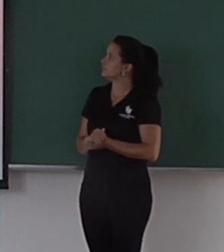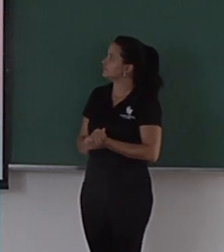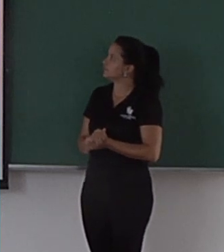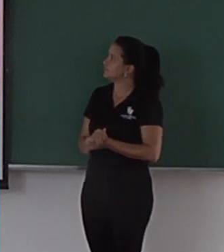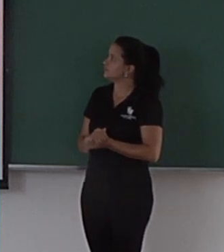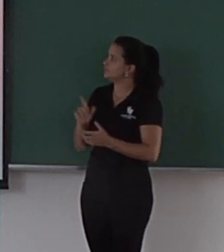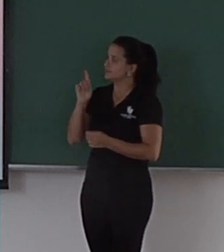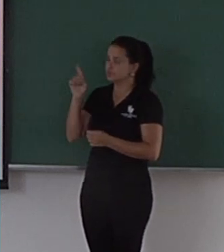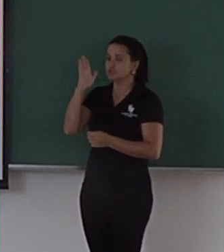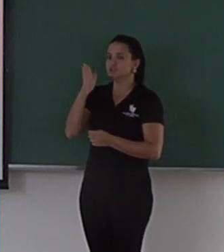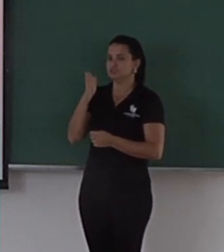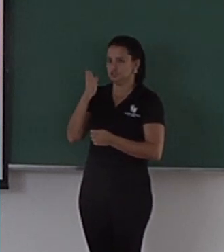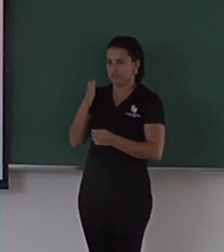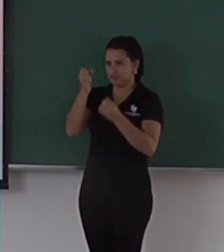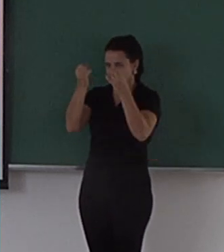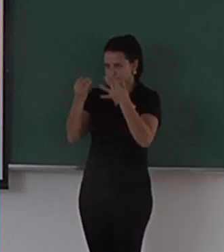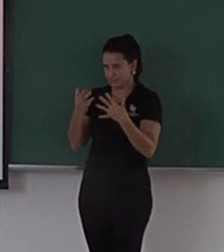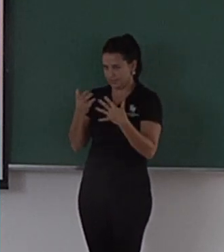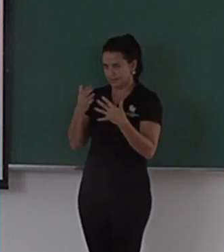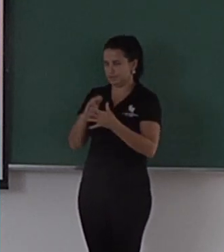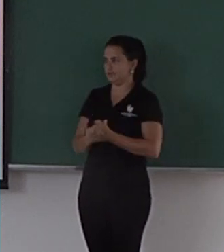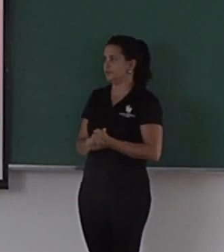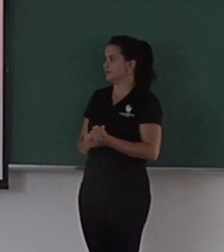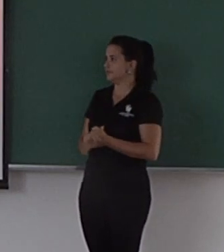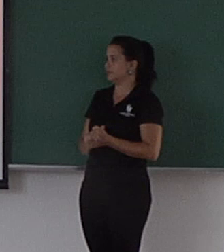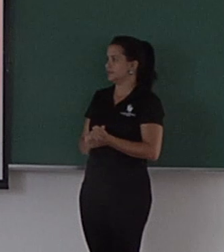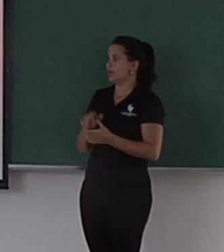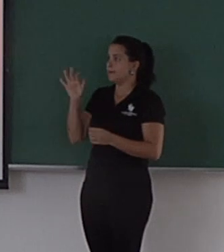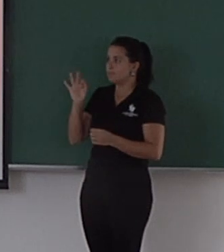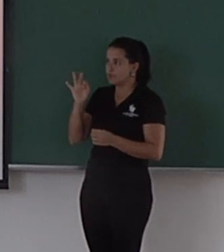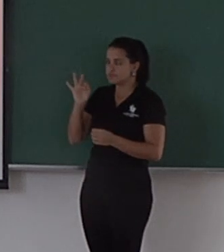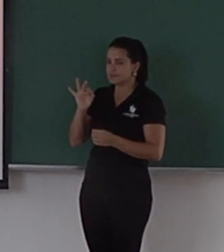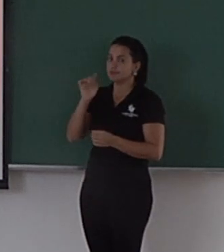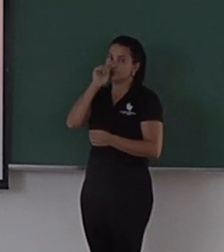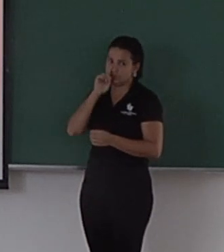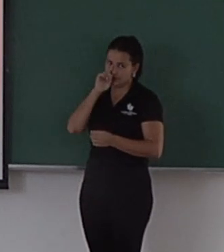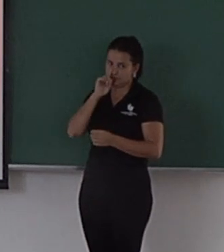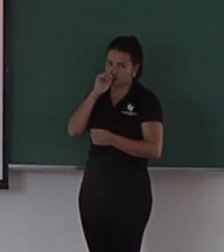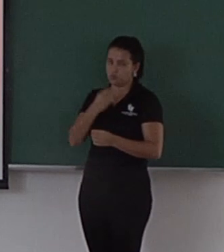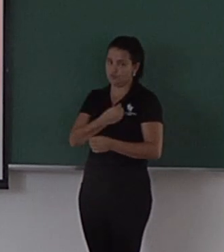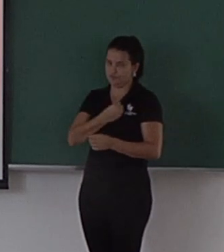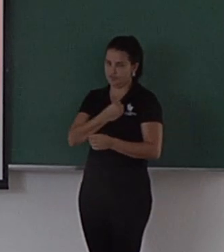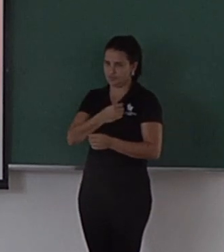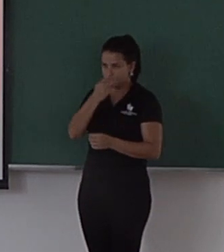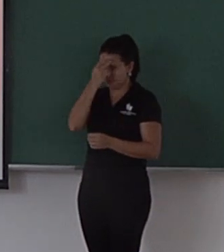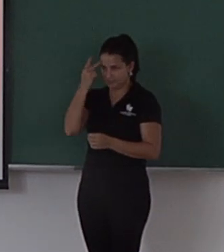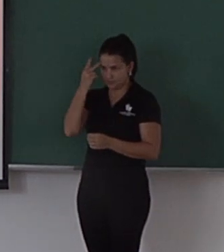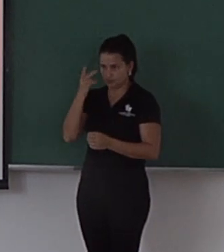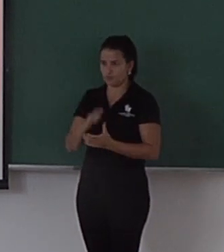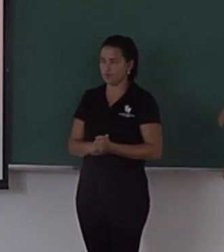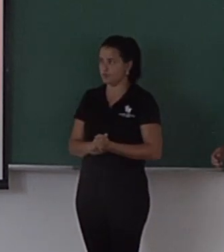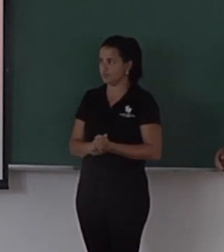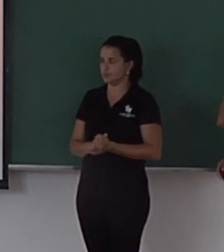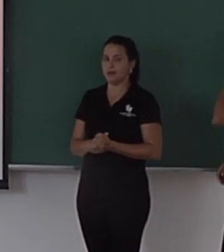Aquilo eu já falei para vocês antecipadamente, né? As concentrações que colocam em risco a vida do paciente, a vigilância cardíaca, porque o